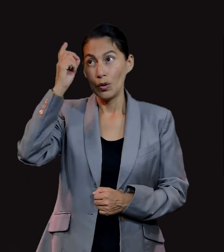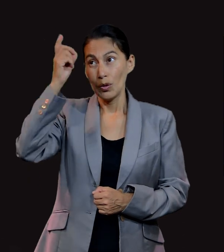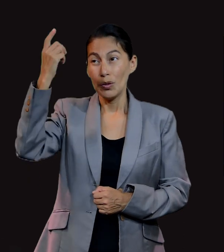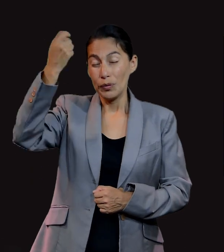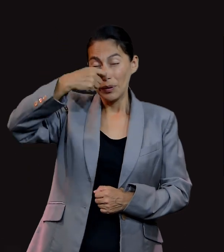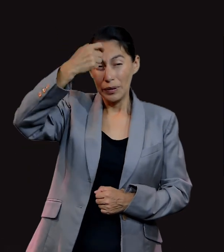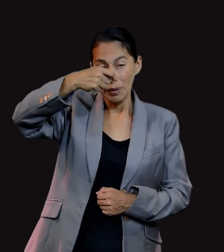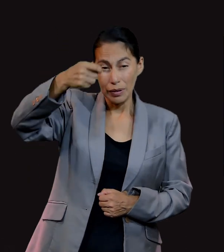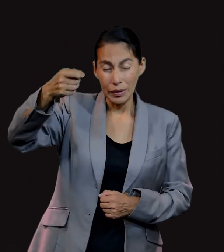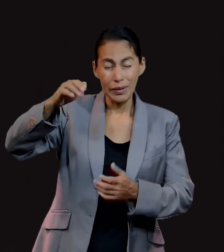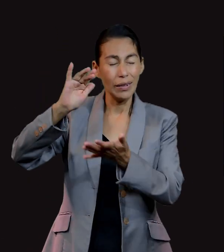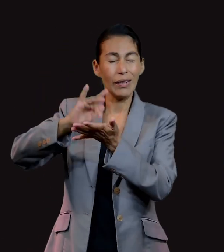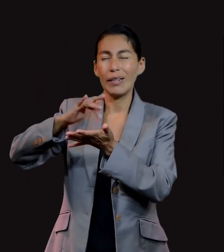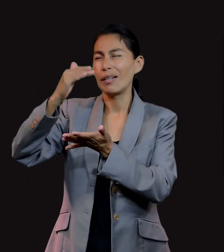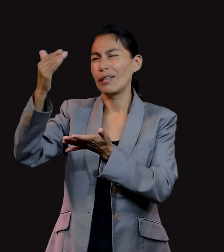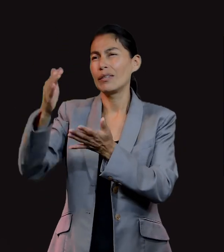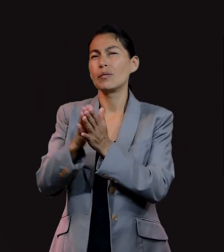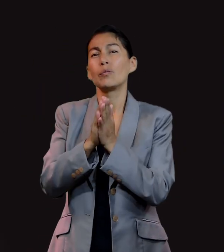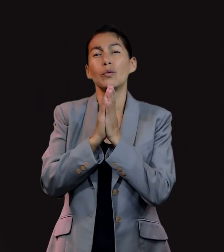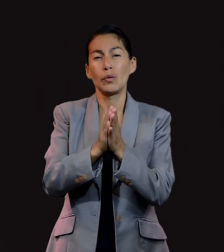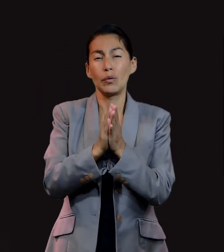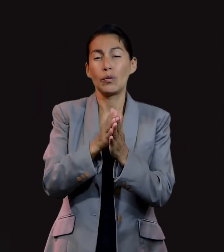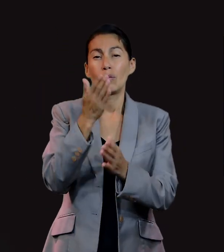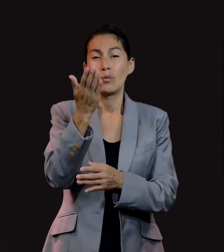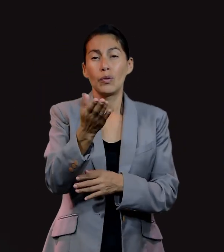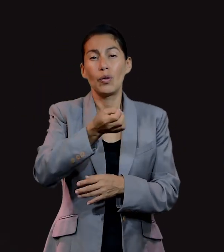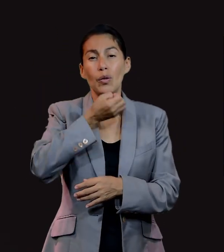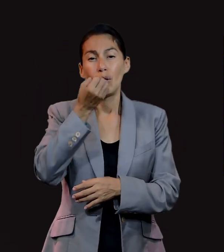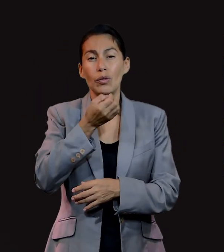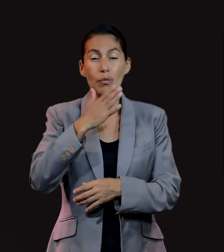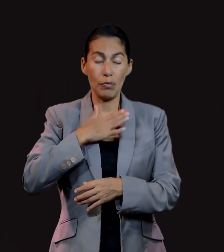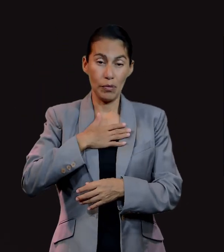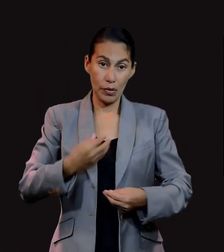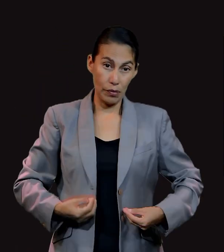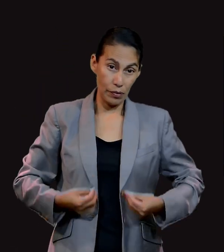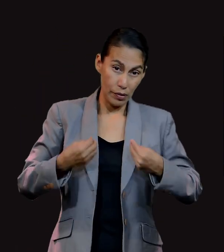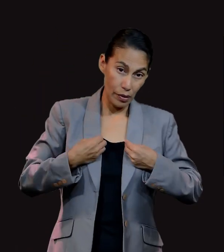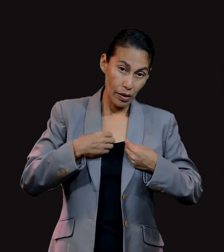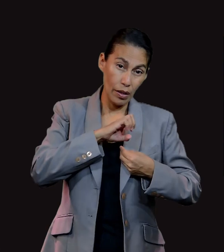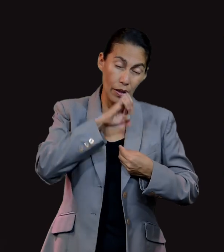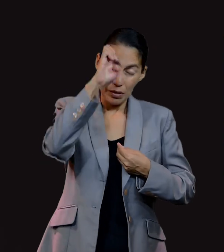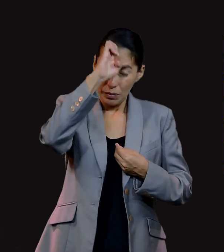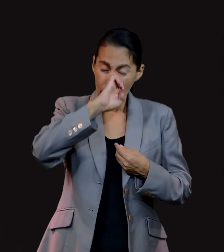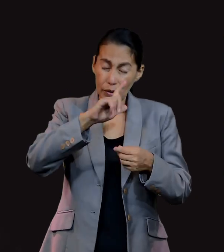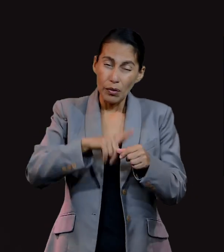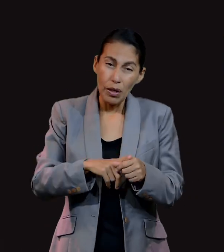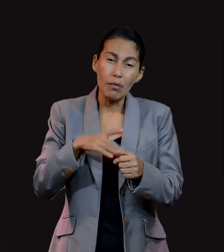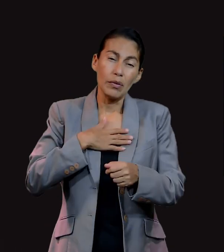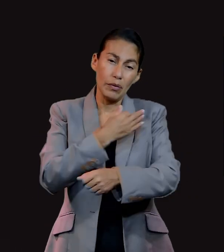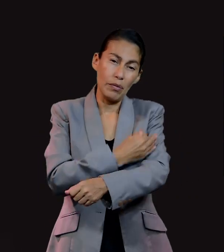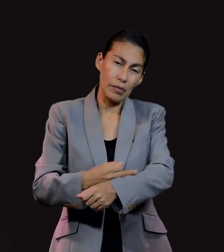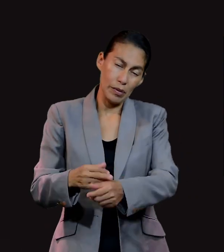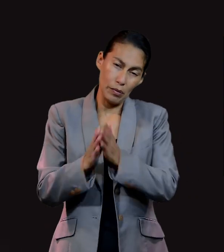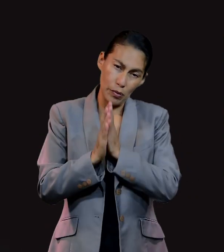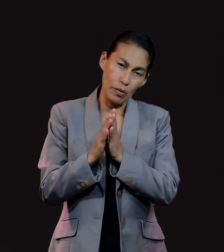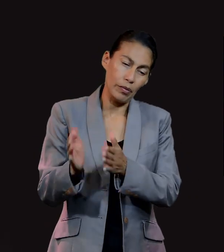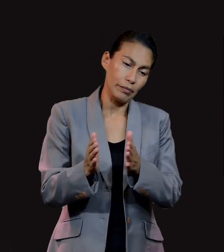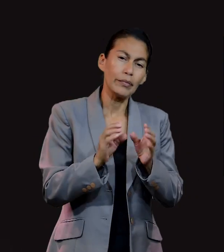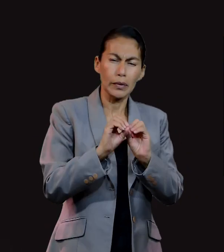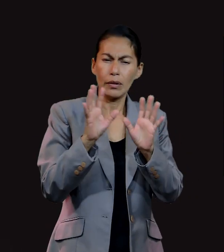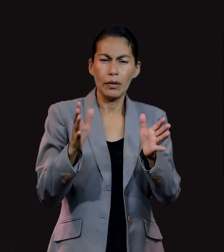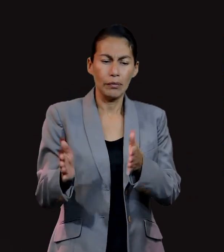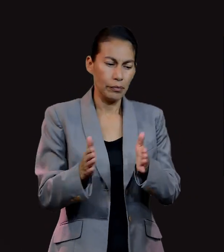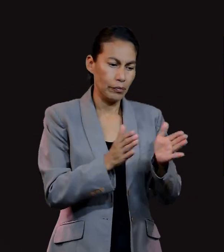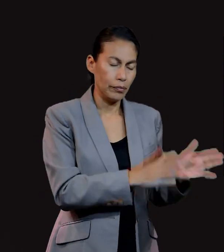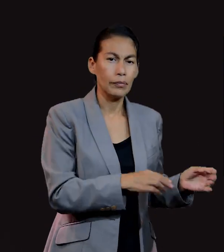por sus bendiciones Y pido oración por mi vida espiritual y la de mi familia Claro que si María Magda Romelia